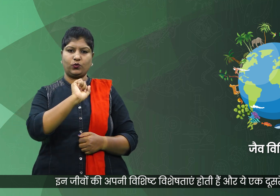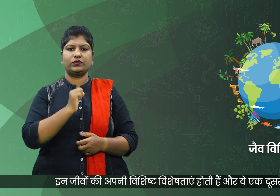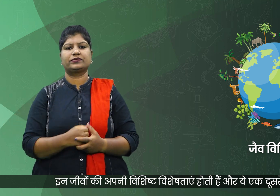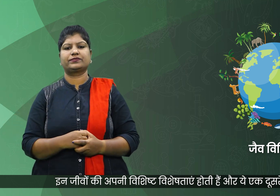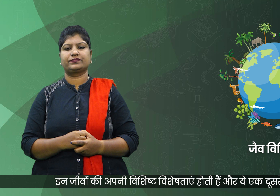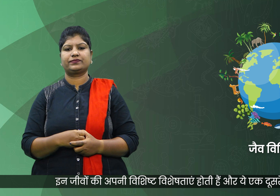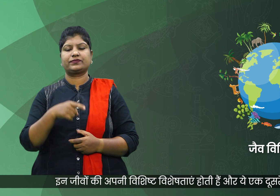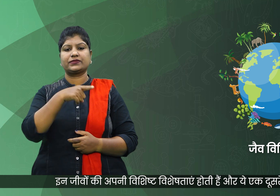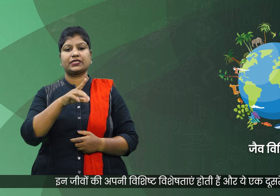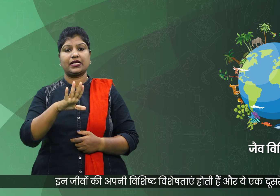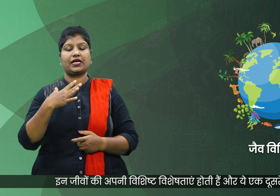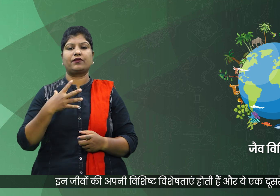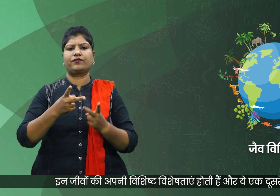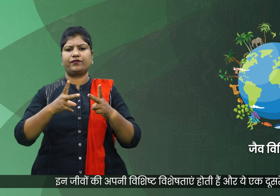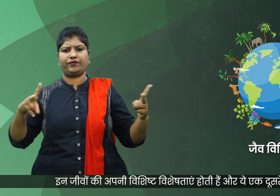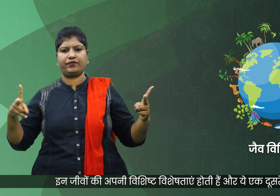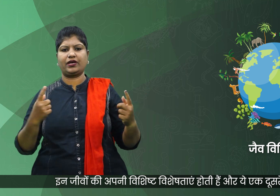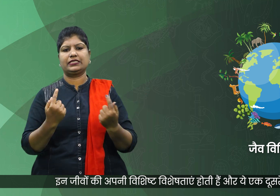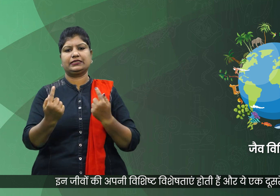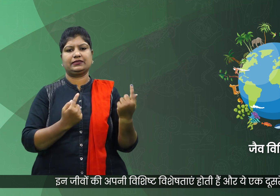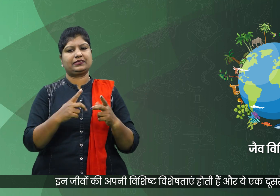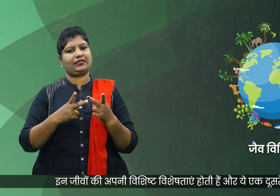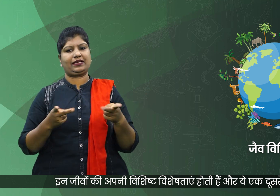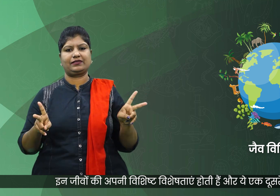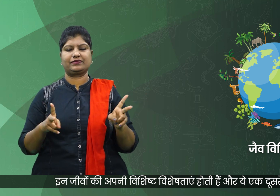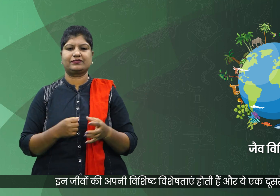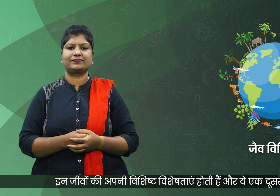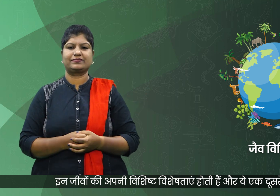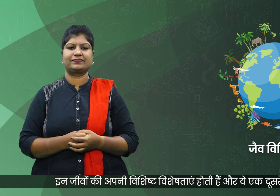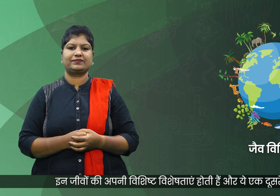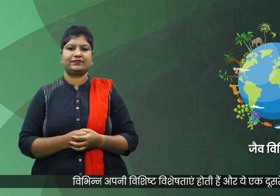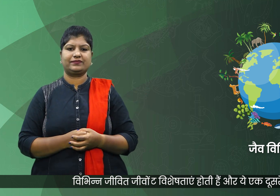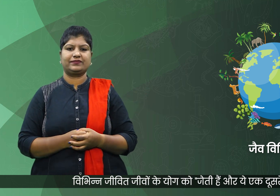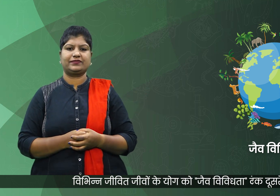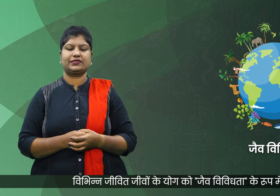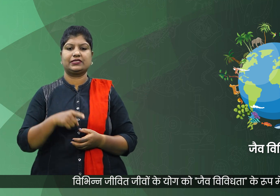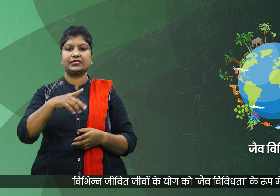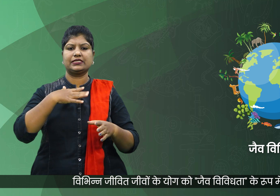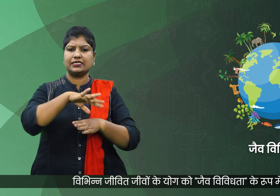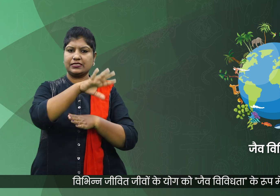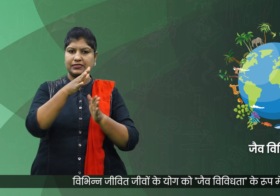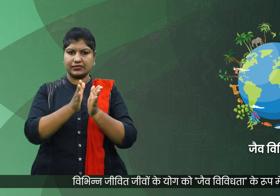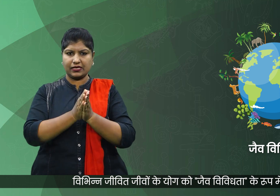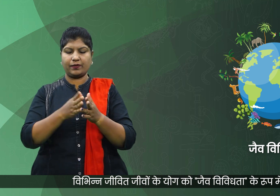हैं। विभिन जीवित जीवों के योग को